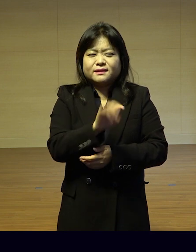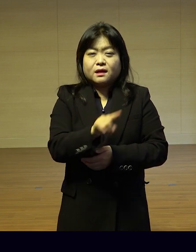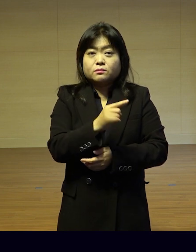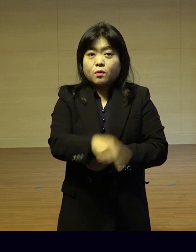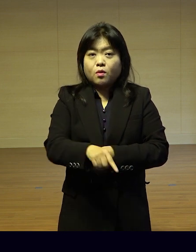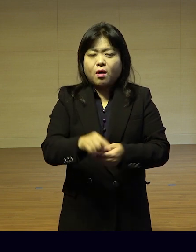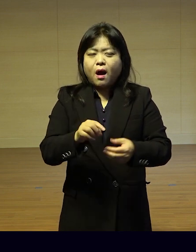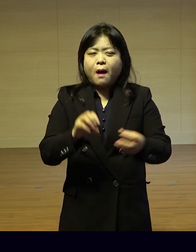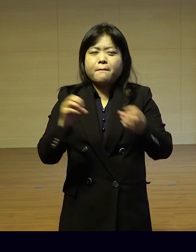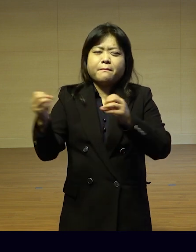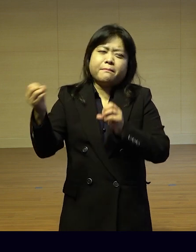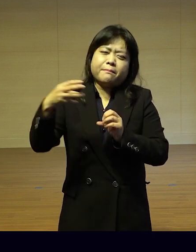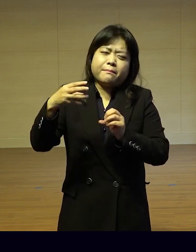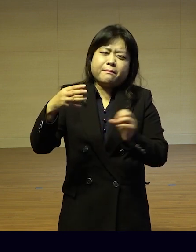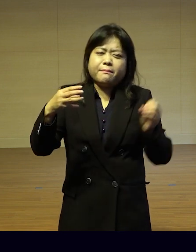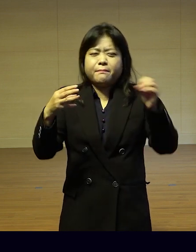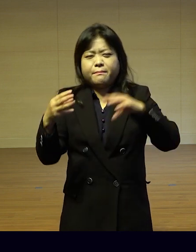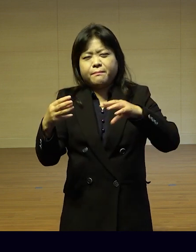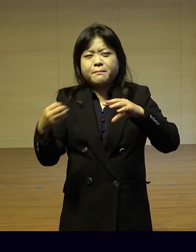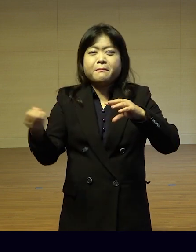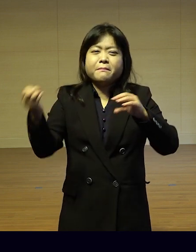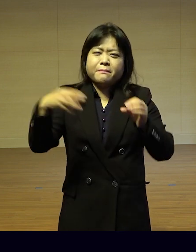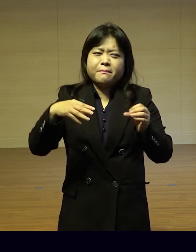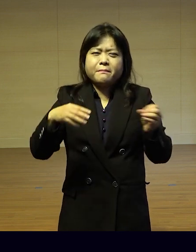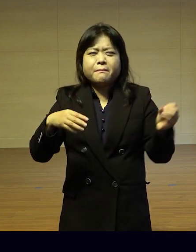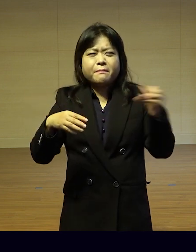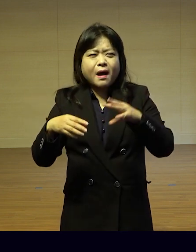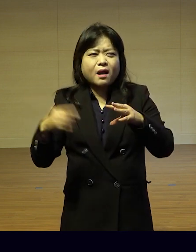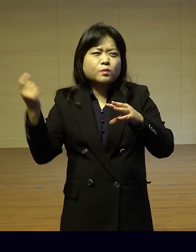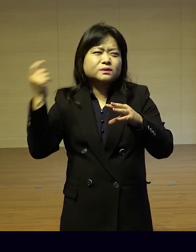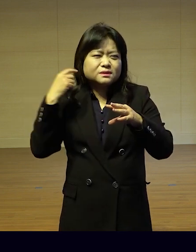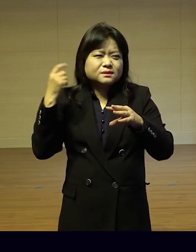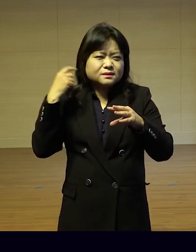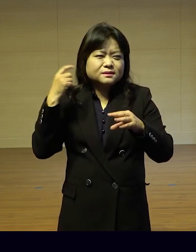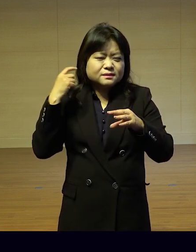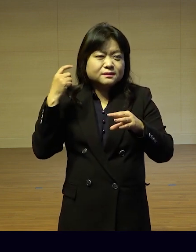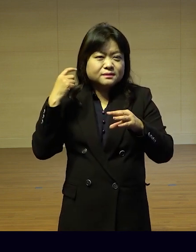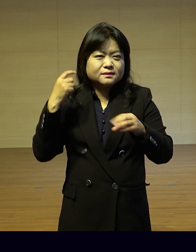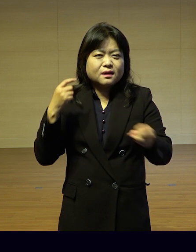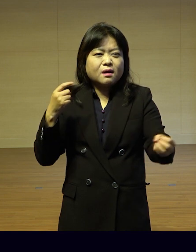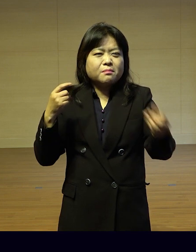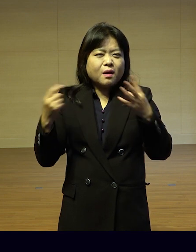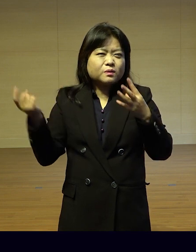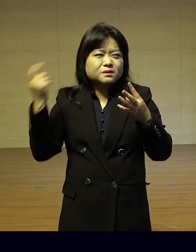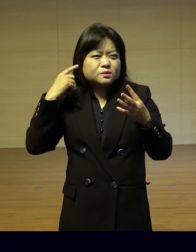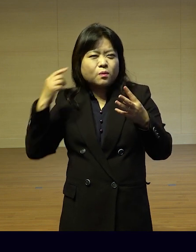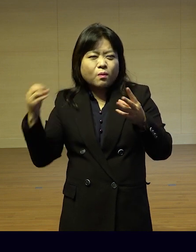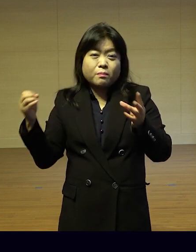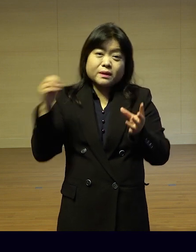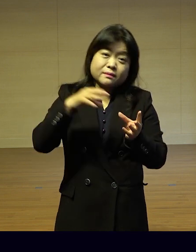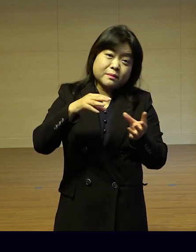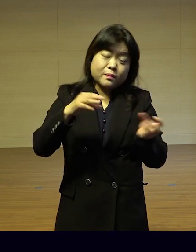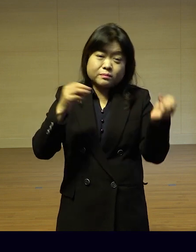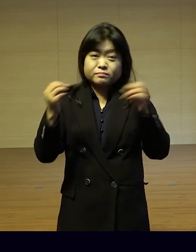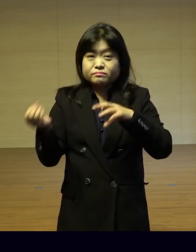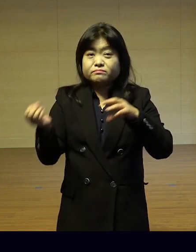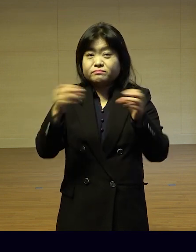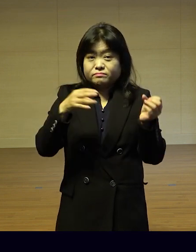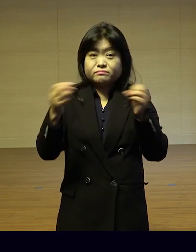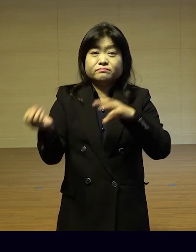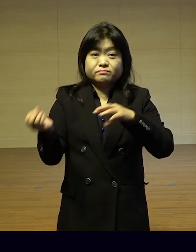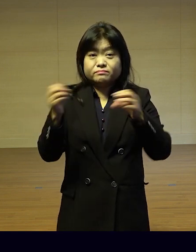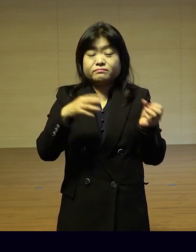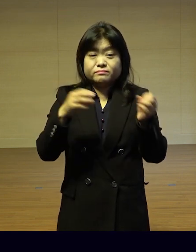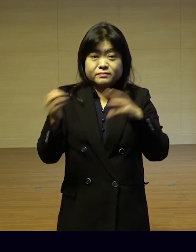반드시 말하는 사람이 있고 그것을 되받아서 반박을 한다든지 질문을 한다든지 한